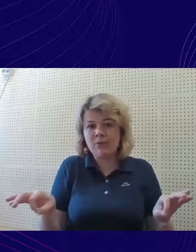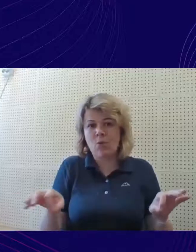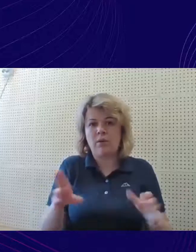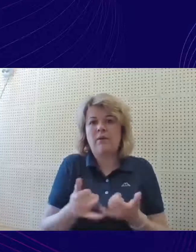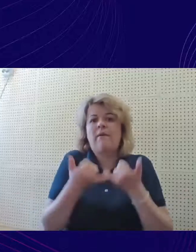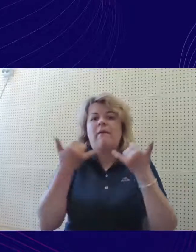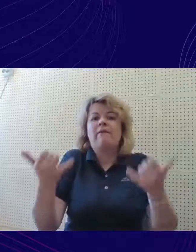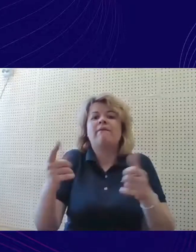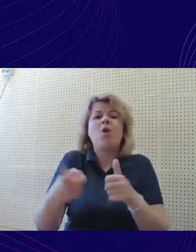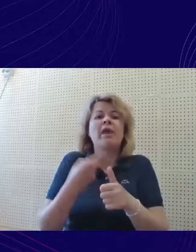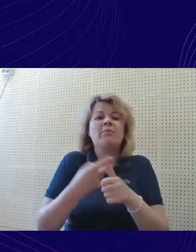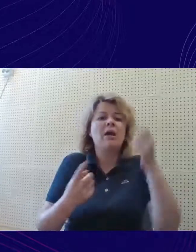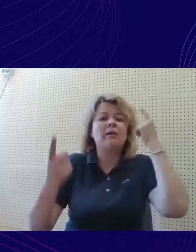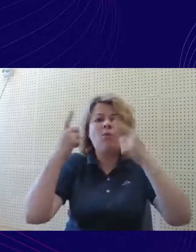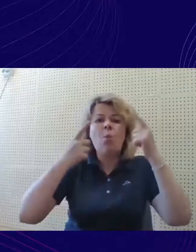творчества как бы